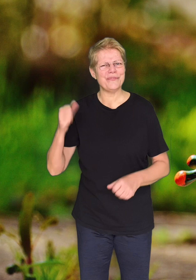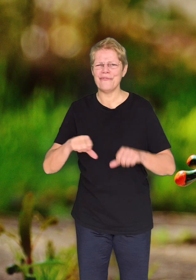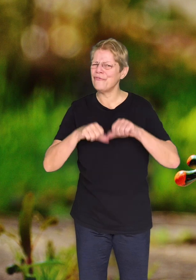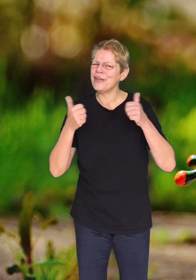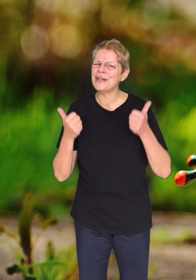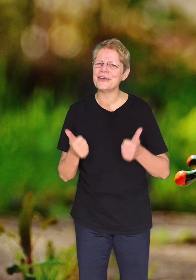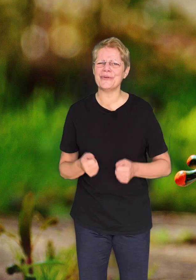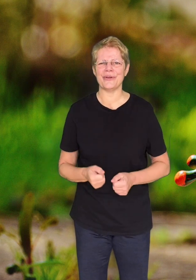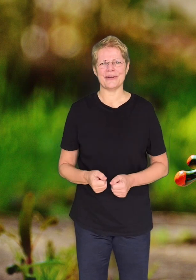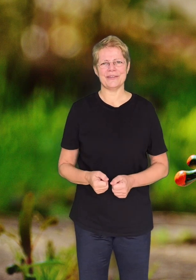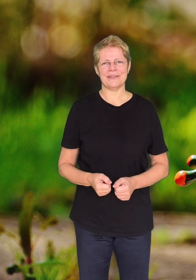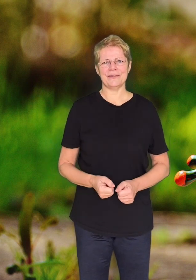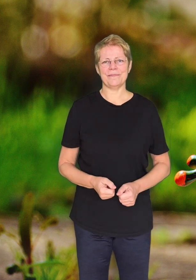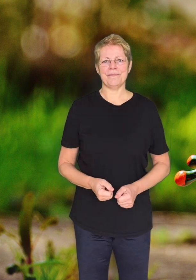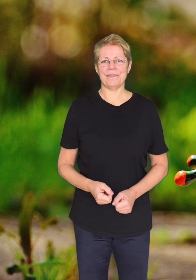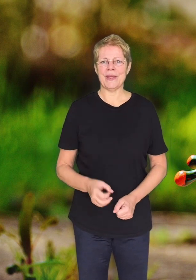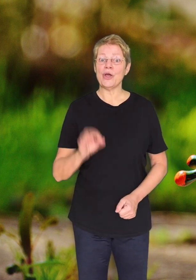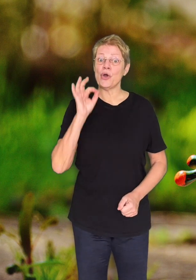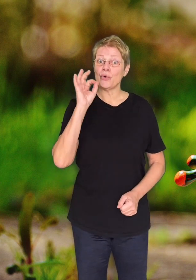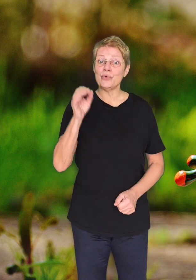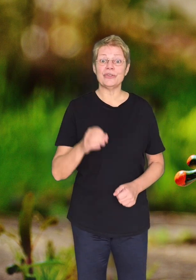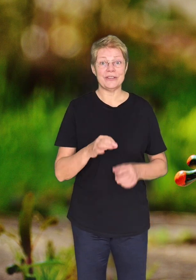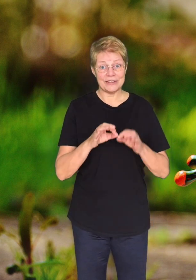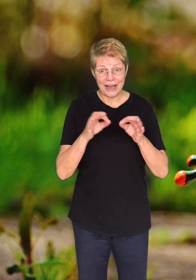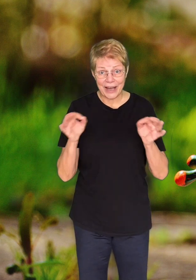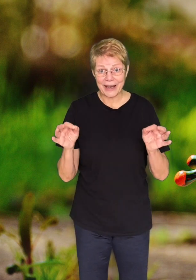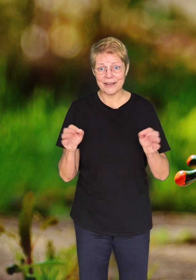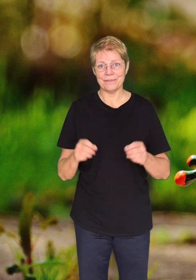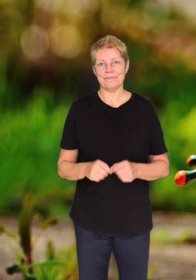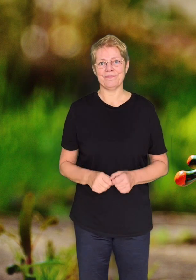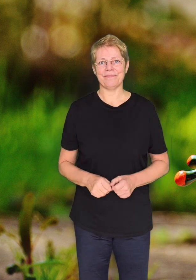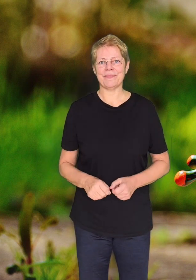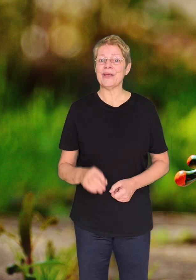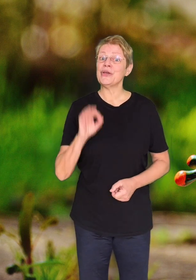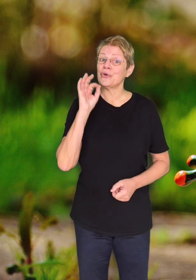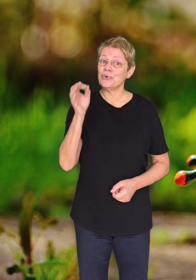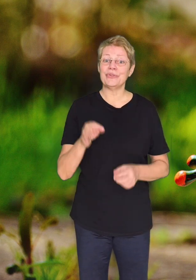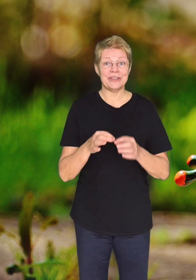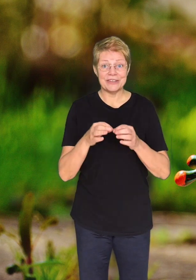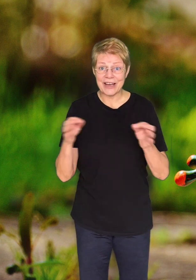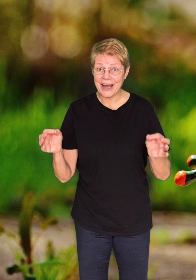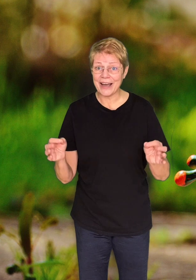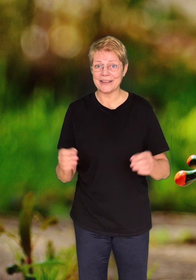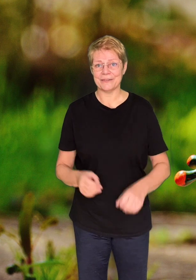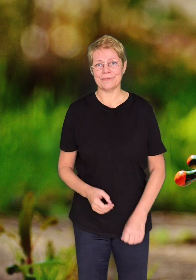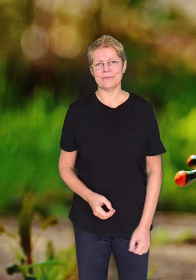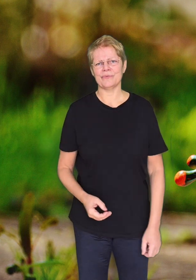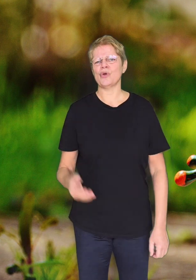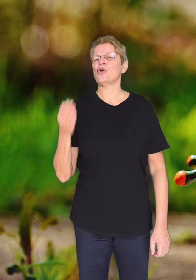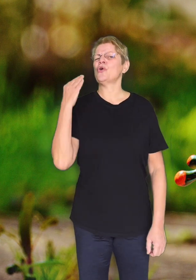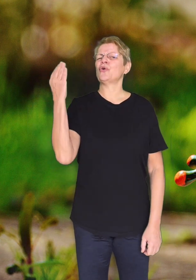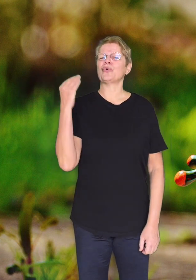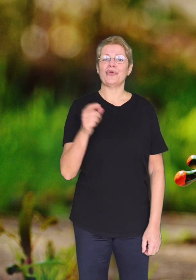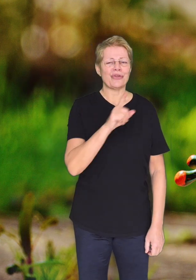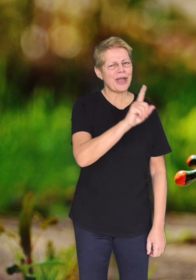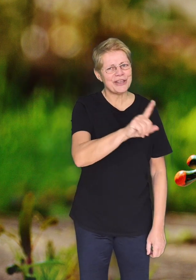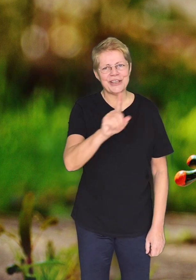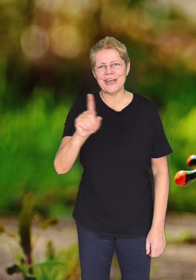viel Glück guten Tag guten Tagine